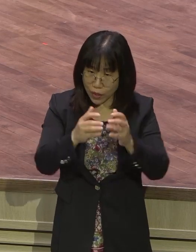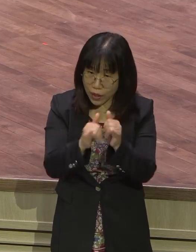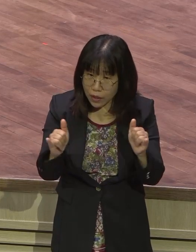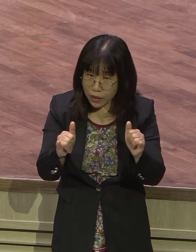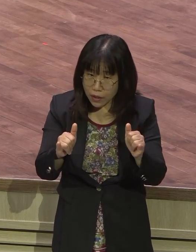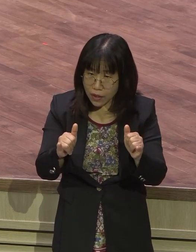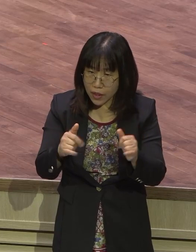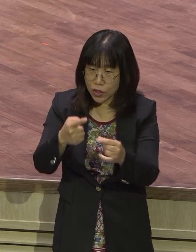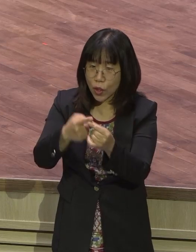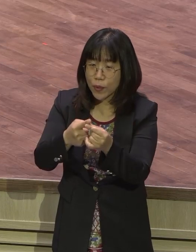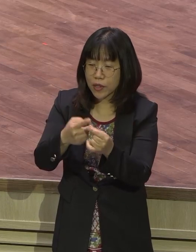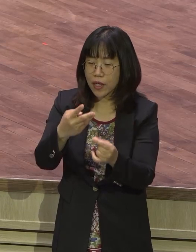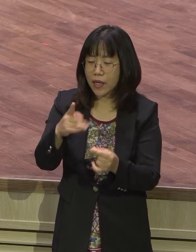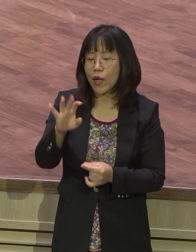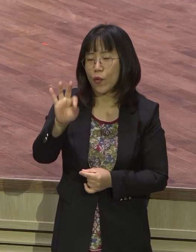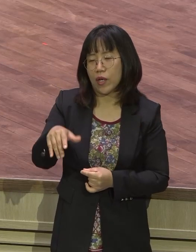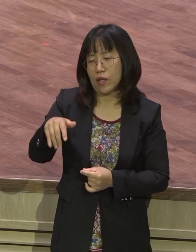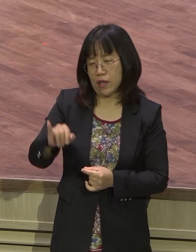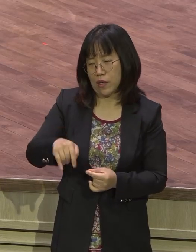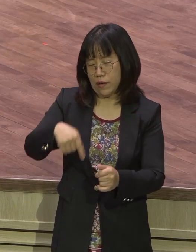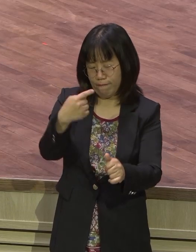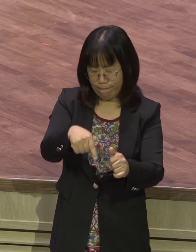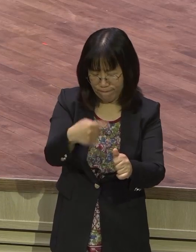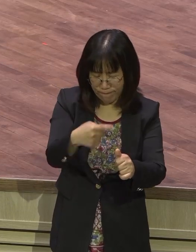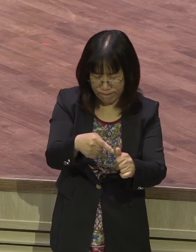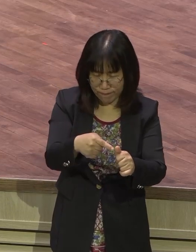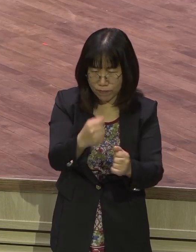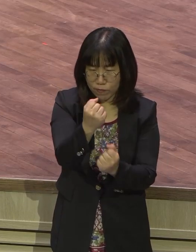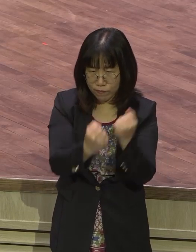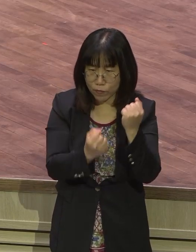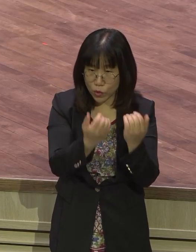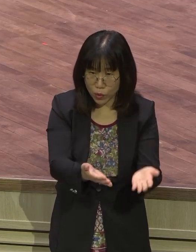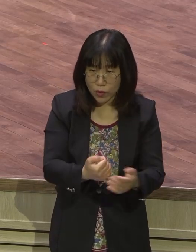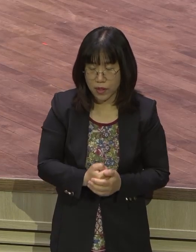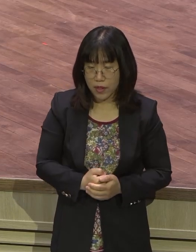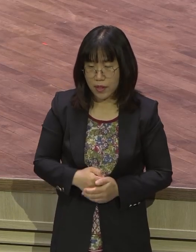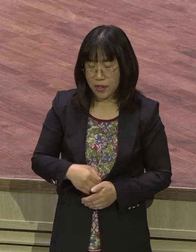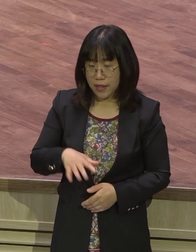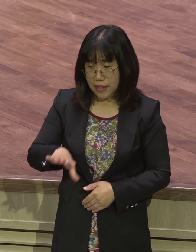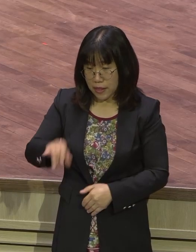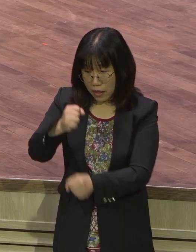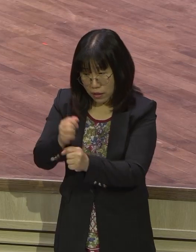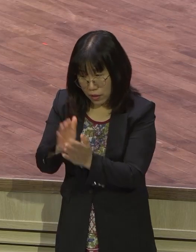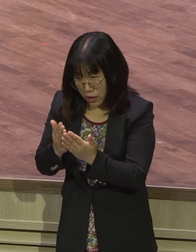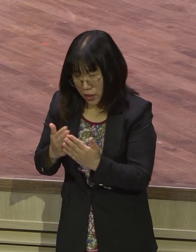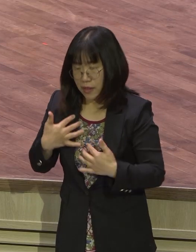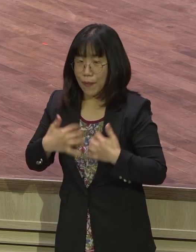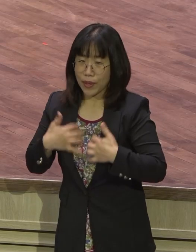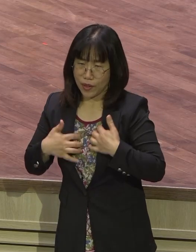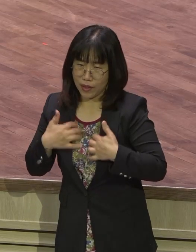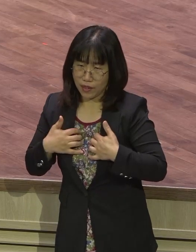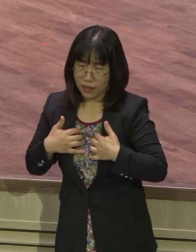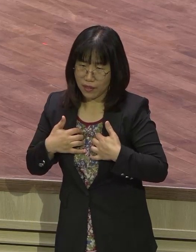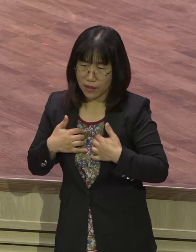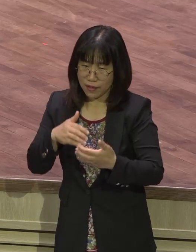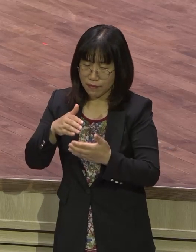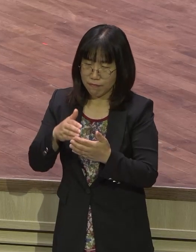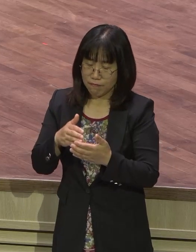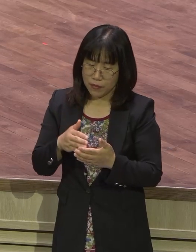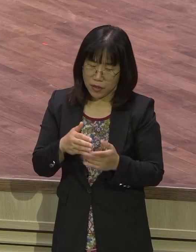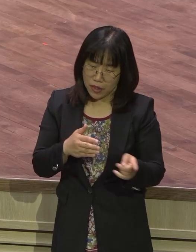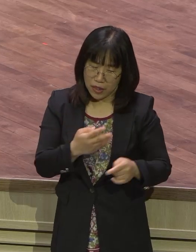장세기부터 가르치면 재미있게 시작이 될 텐데 아이들 호감 가질 텐데 제일 치겨운 희해하기 힘든 레위기를 먼저